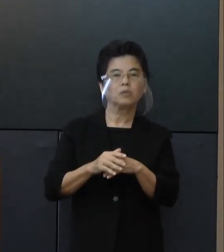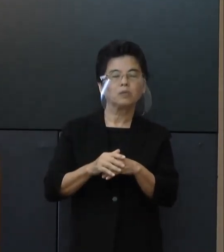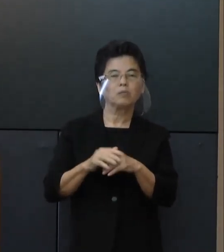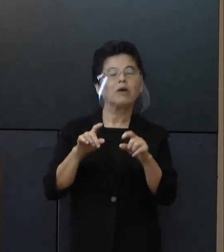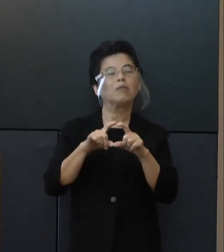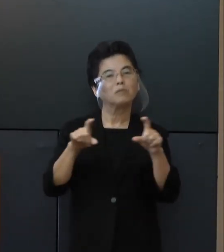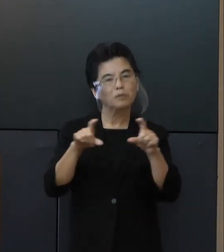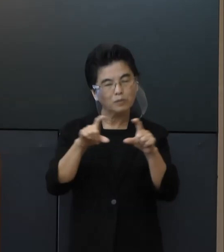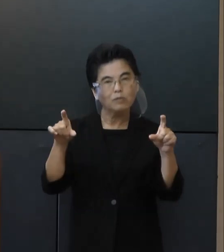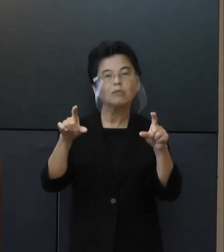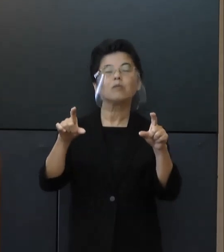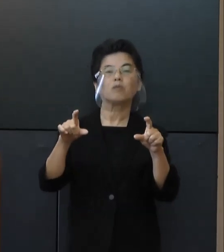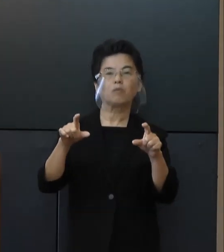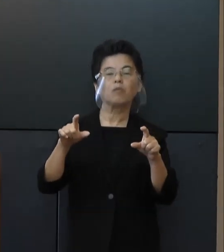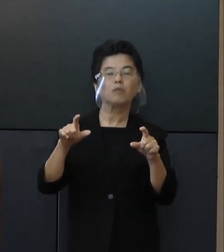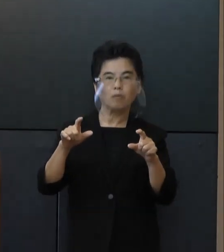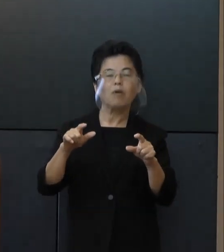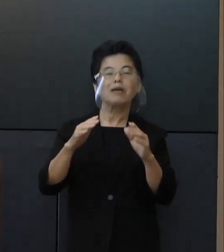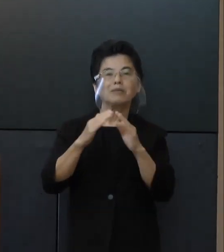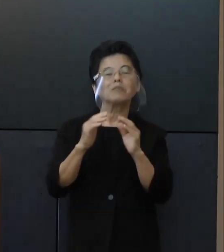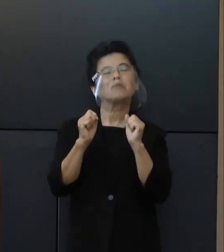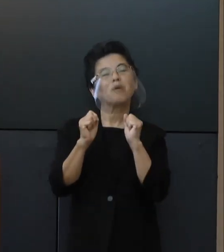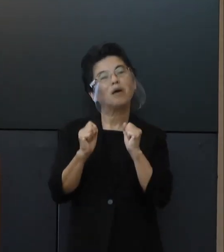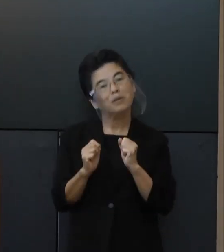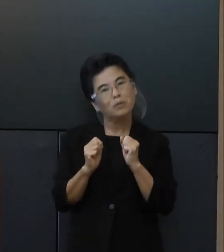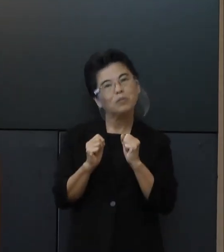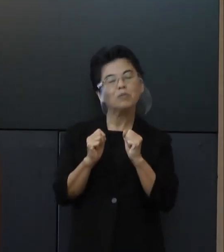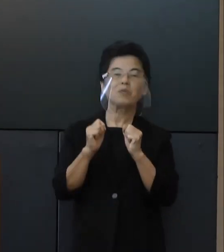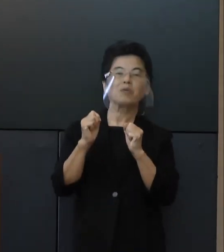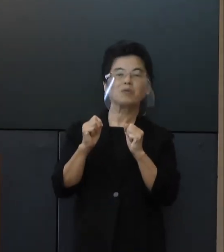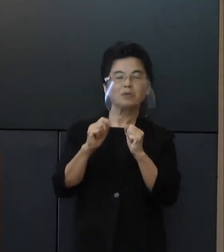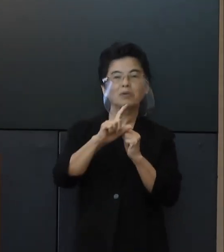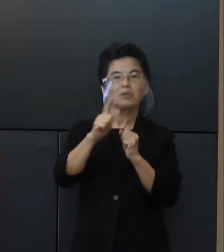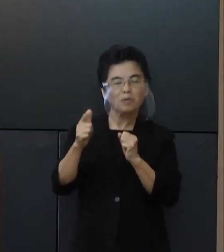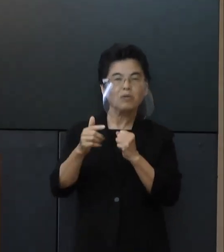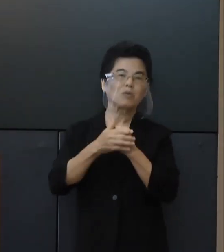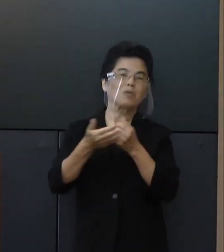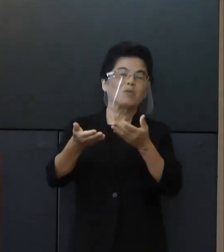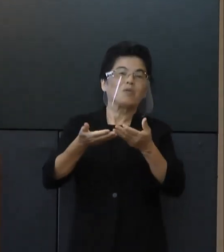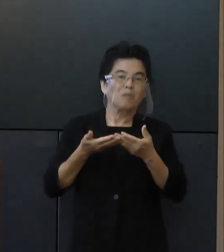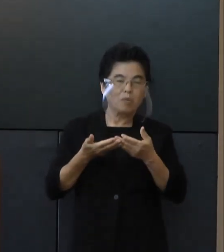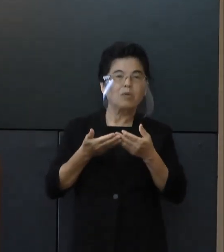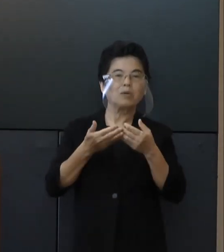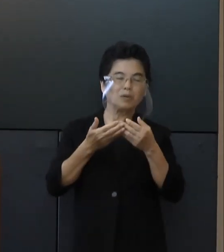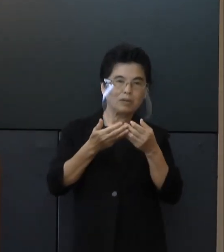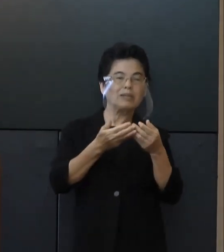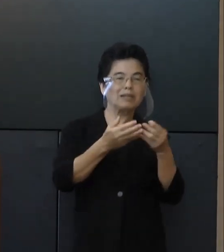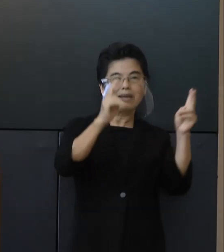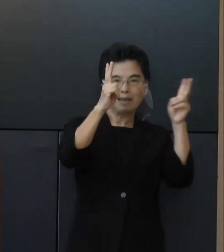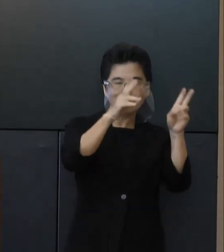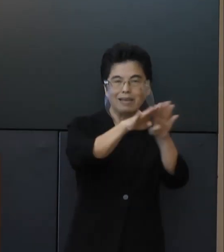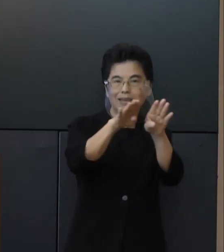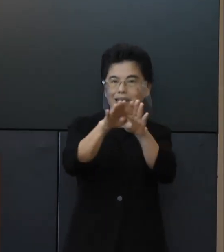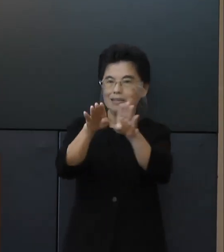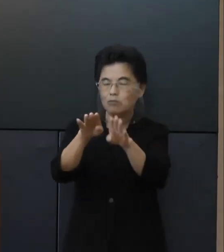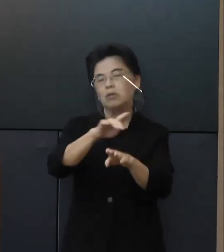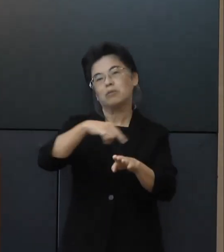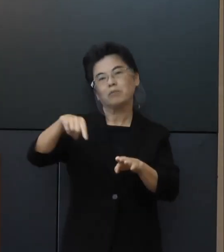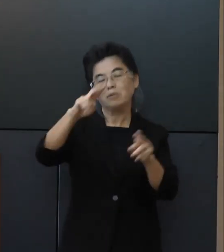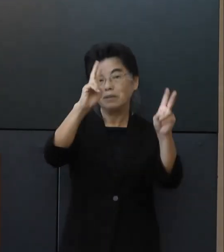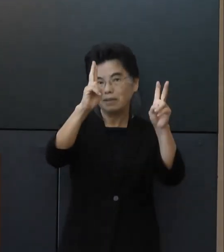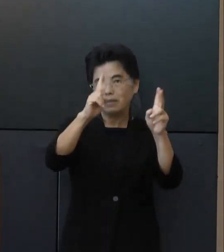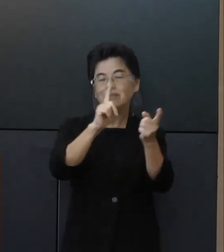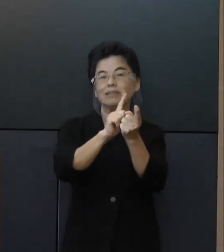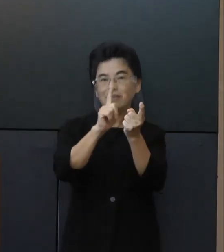ちろんこの外出自粛にご協力いただいた県民の皆様や休業要請などにもご協力いただいた事業者